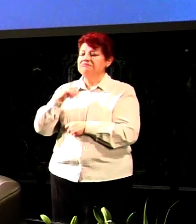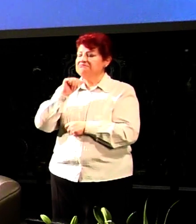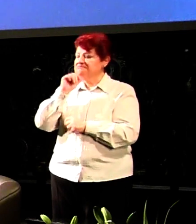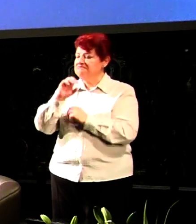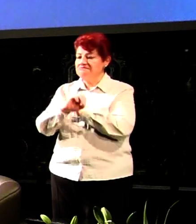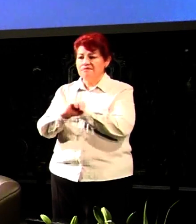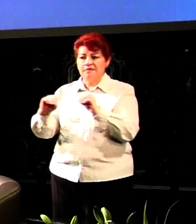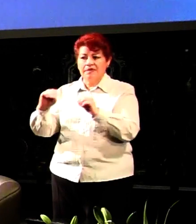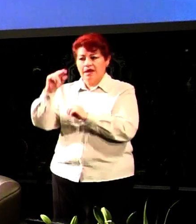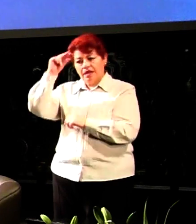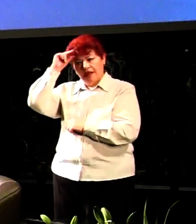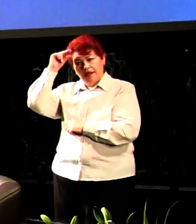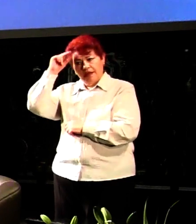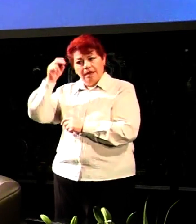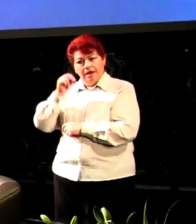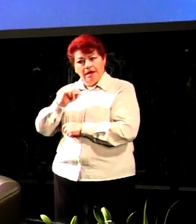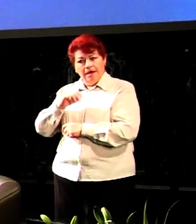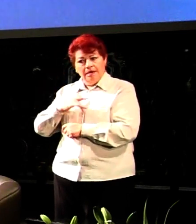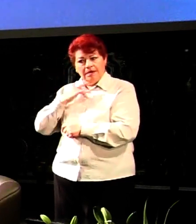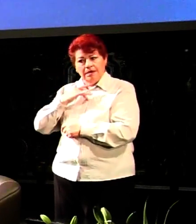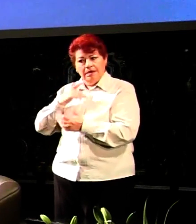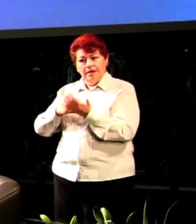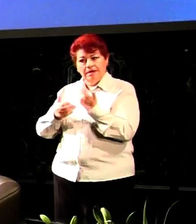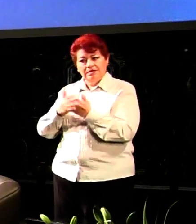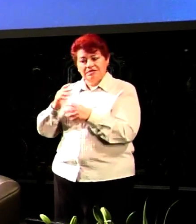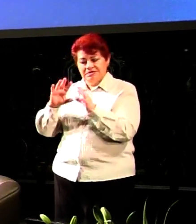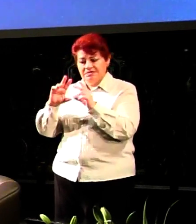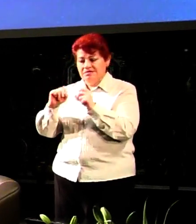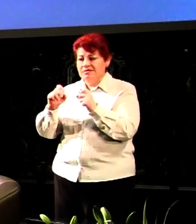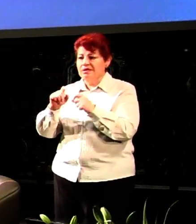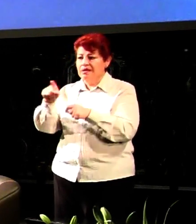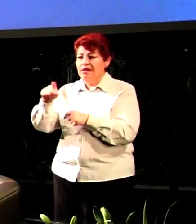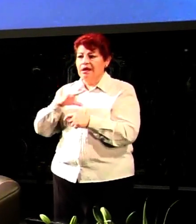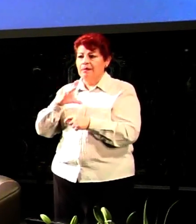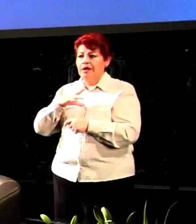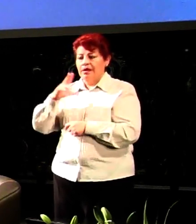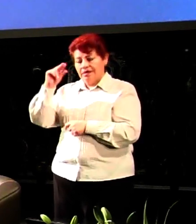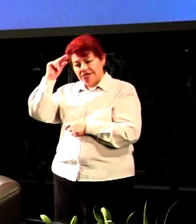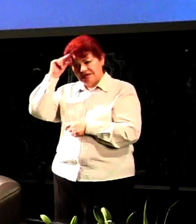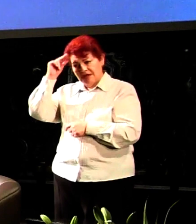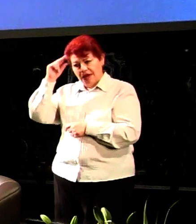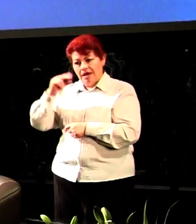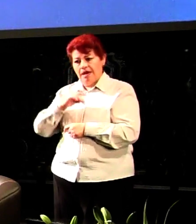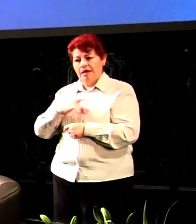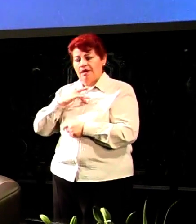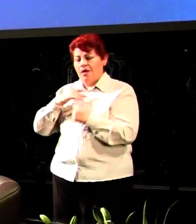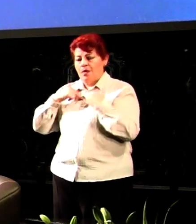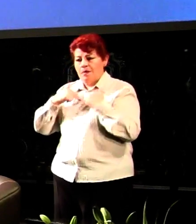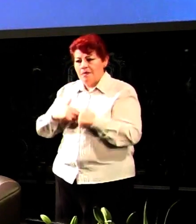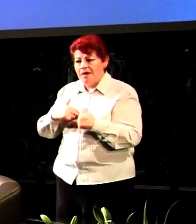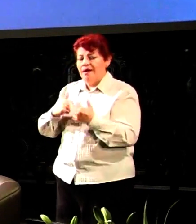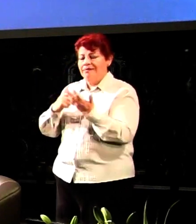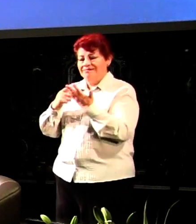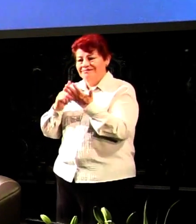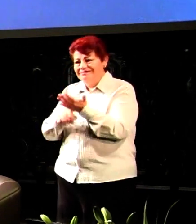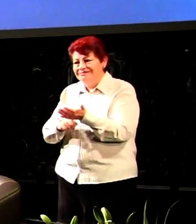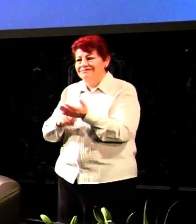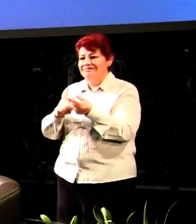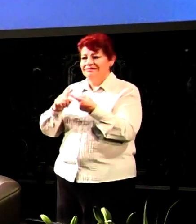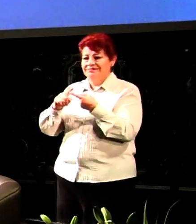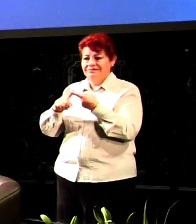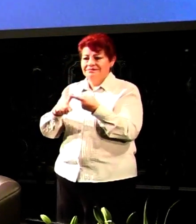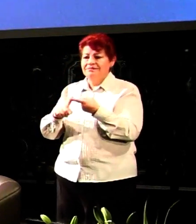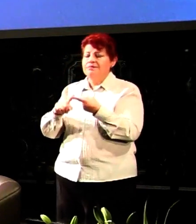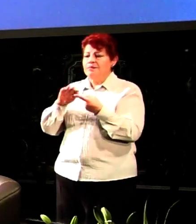hablaba de inteligencia emocional. Y hablar de inteligencia emocional es precisamente hablar de un sentido humano, y es precisamente hablar de